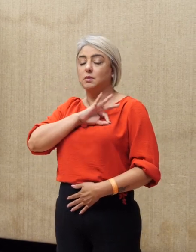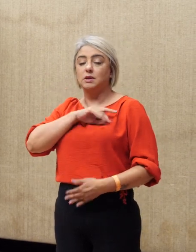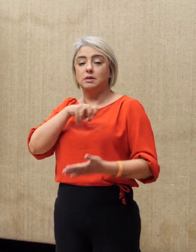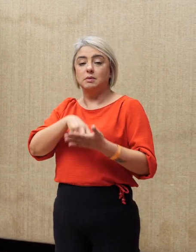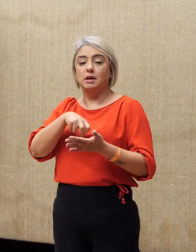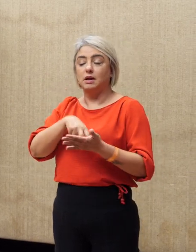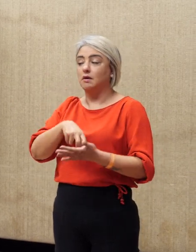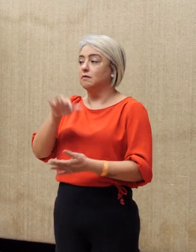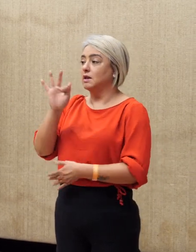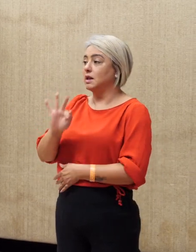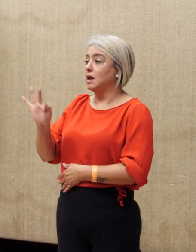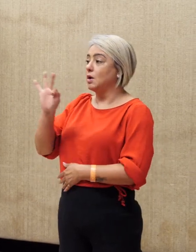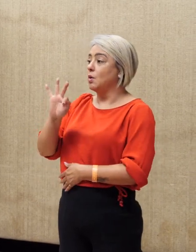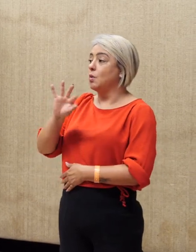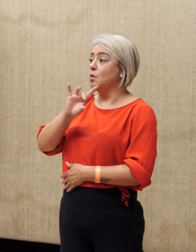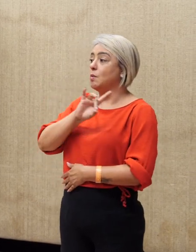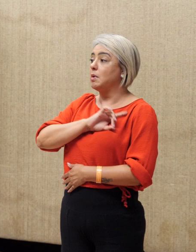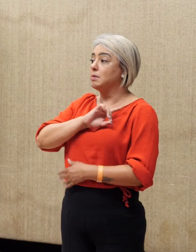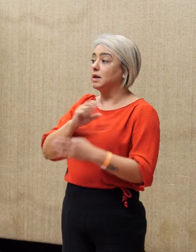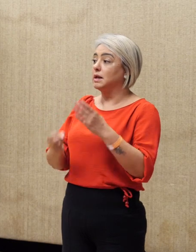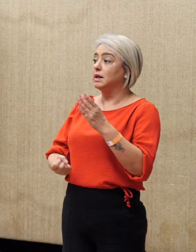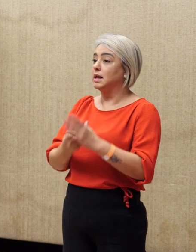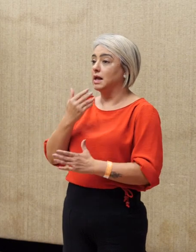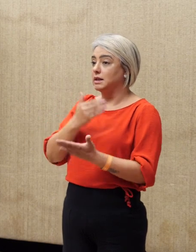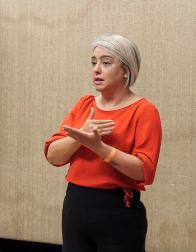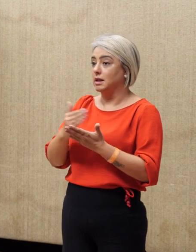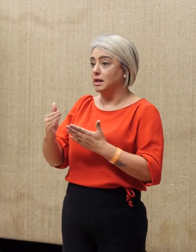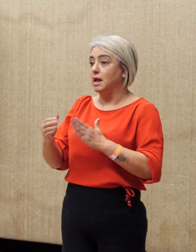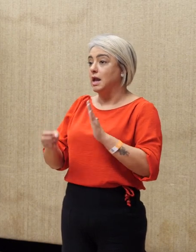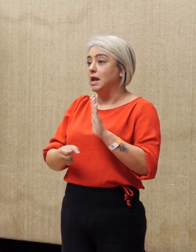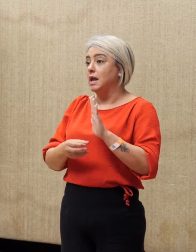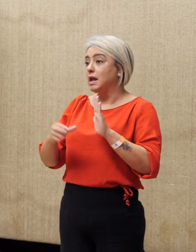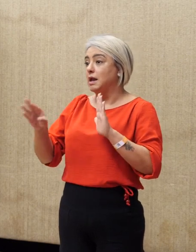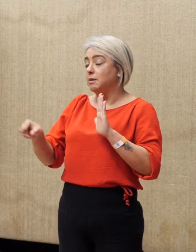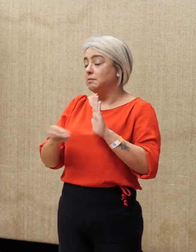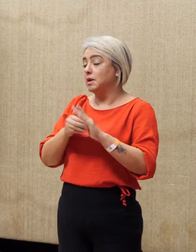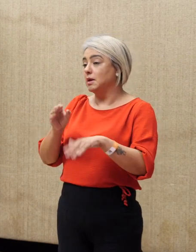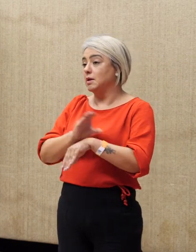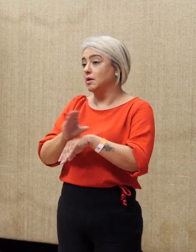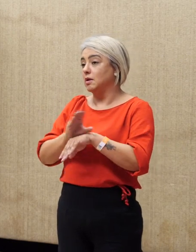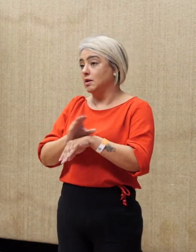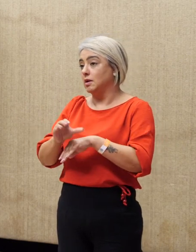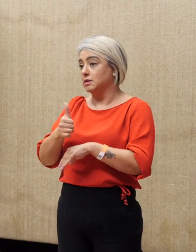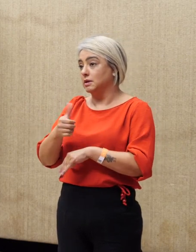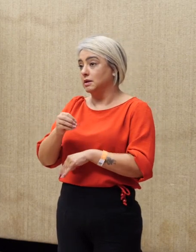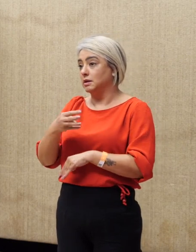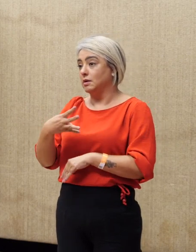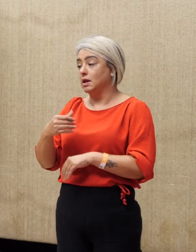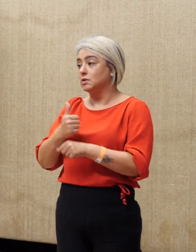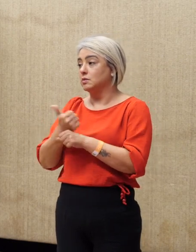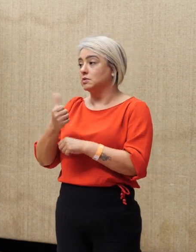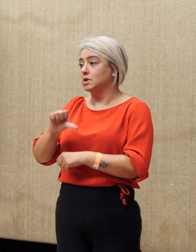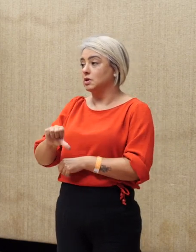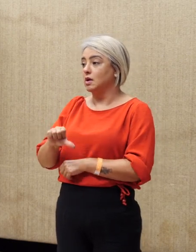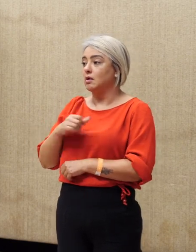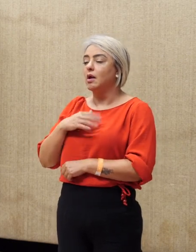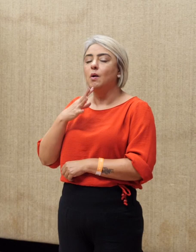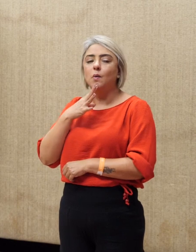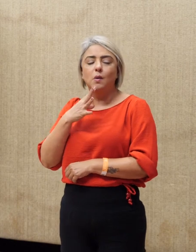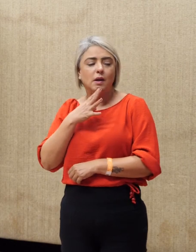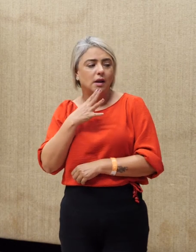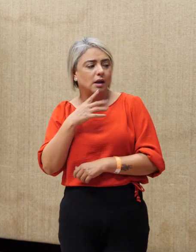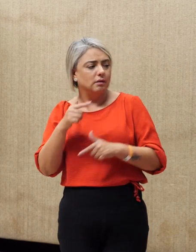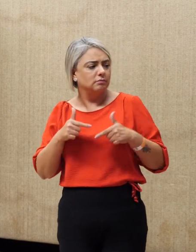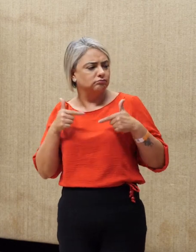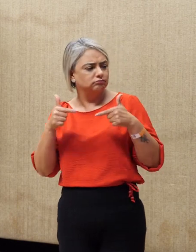Federal, uma polícia recém-criada a partir da Emenda Constitucional 104 de 2019. Então, eu conheço bem a